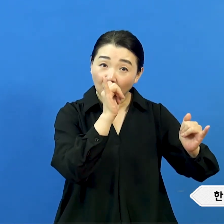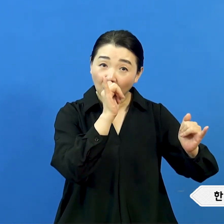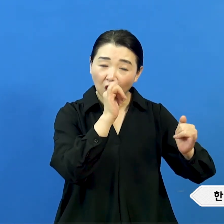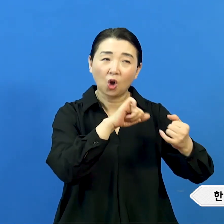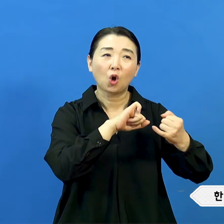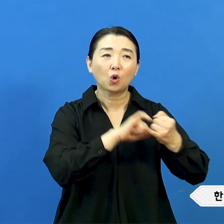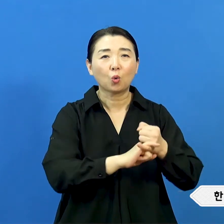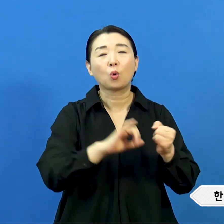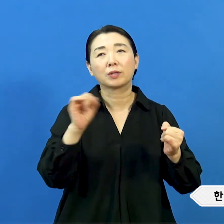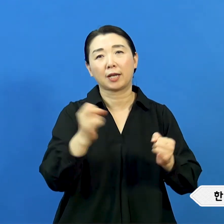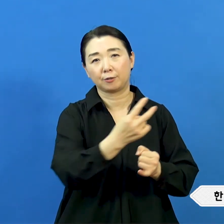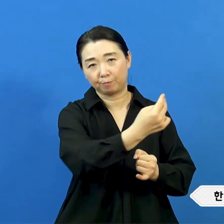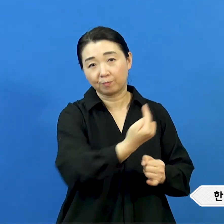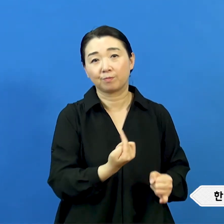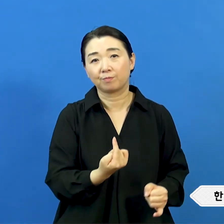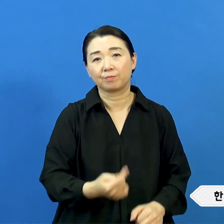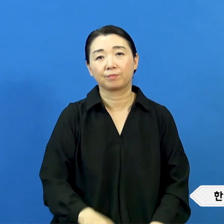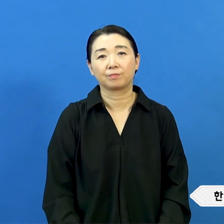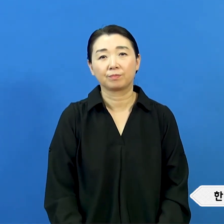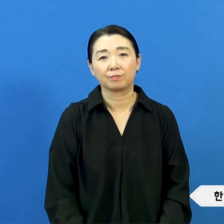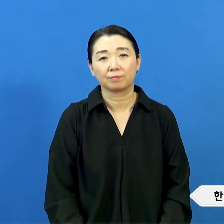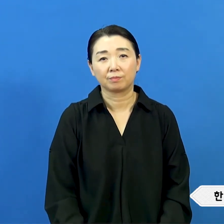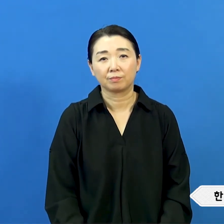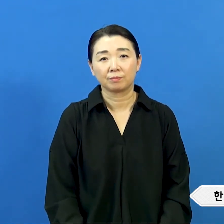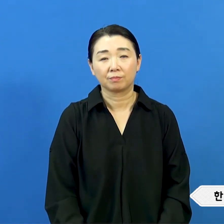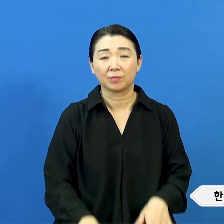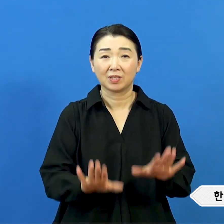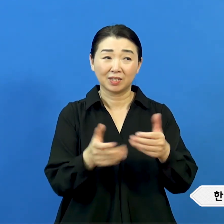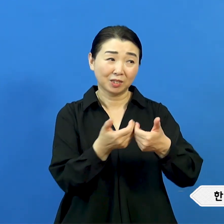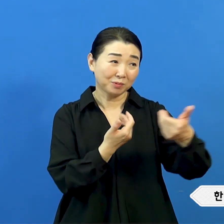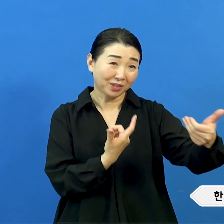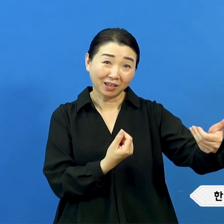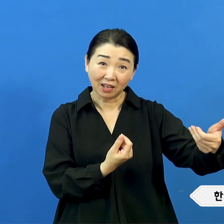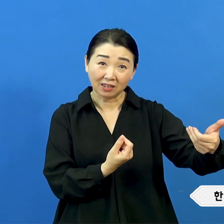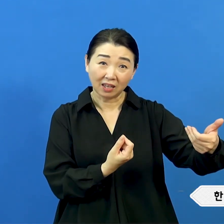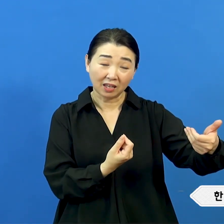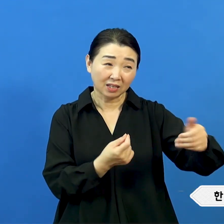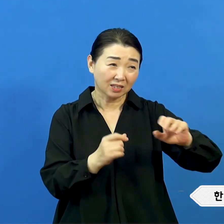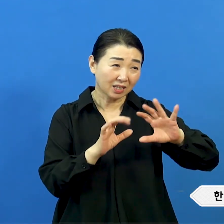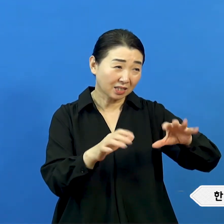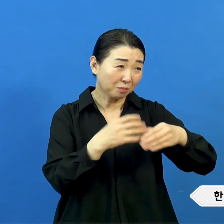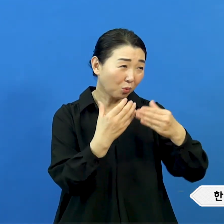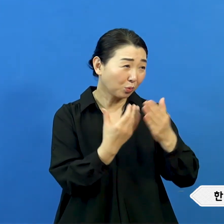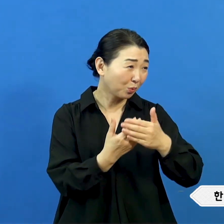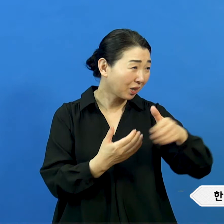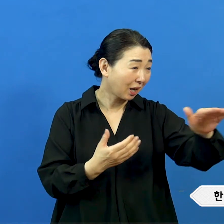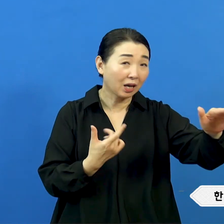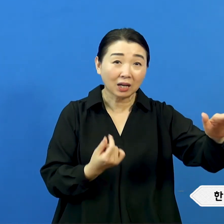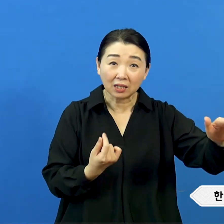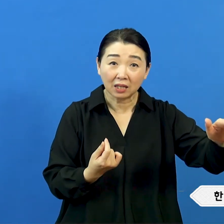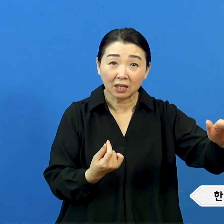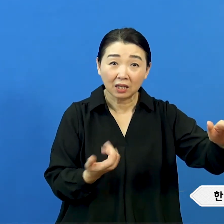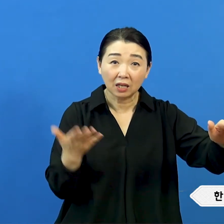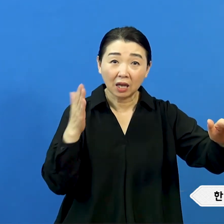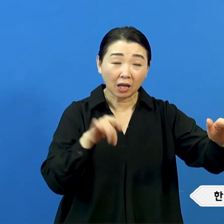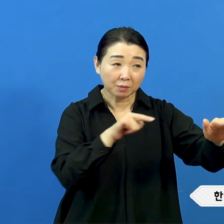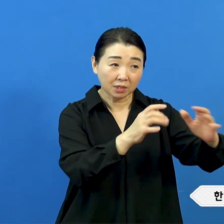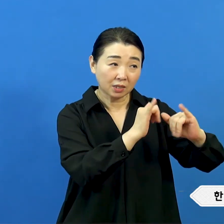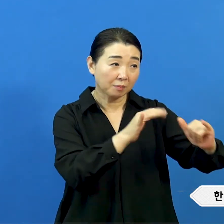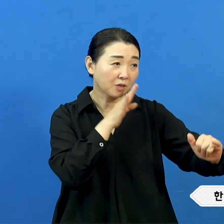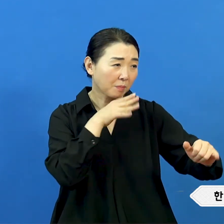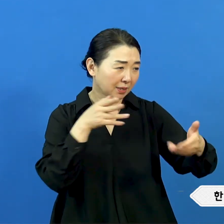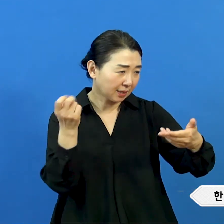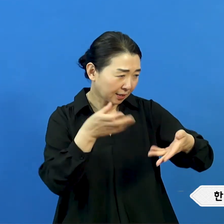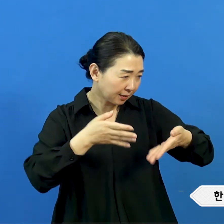반드시 다시 돌아옵니다. 지금은 떠난 것 같고 세상으로 완전히 가버렸지만, 그래도 그 사람이 정말